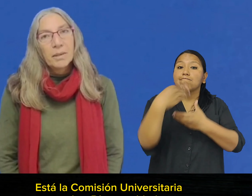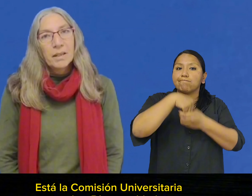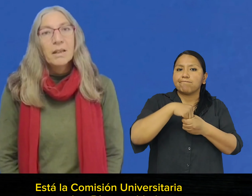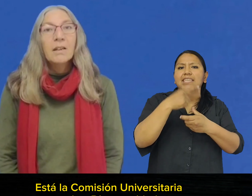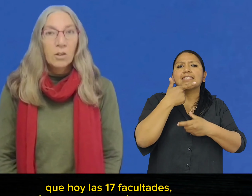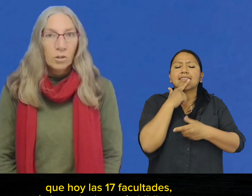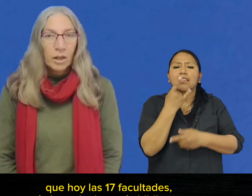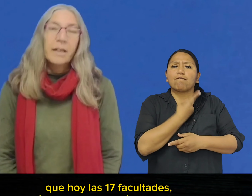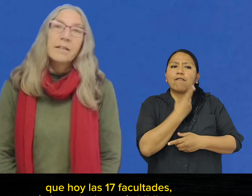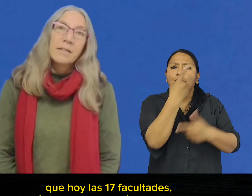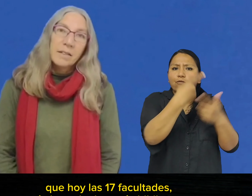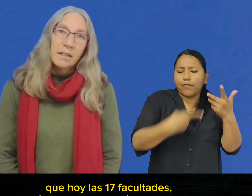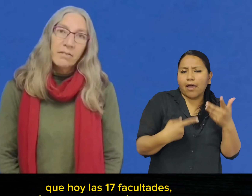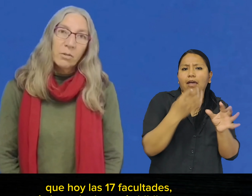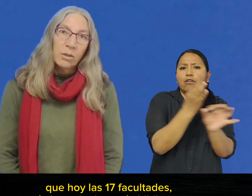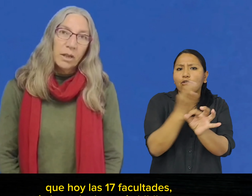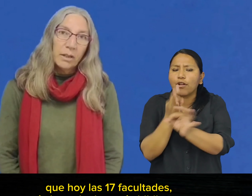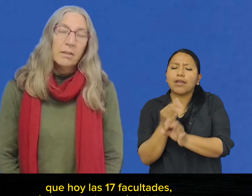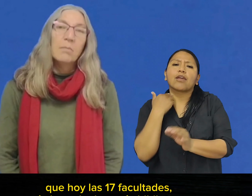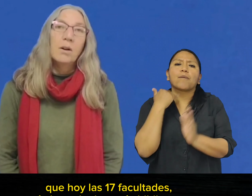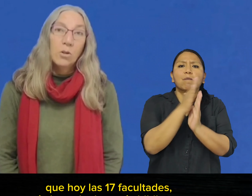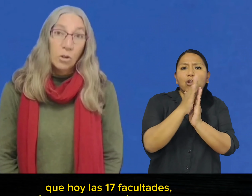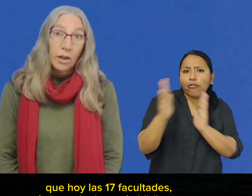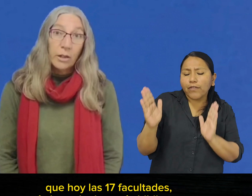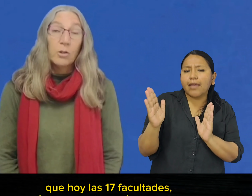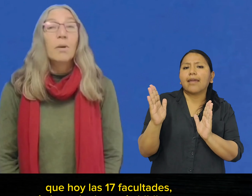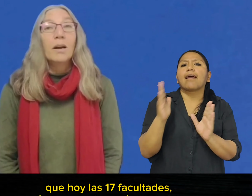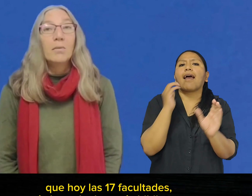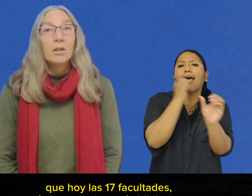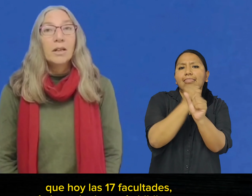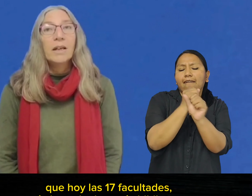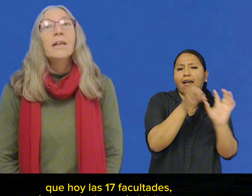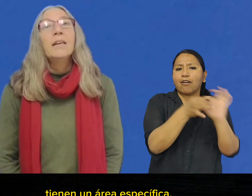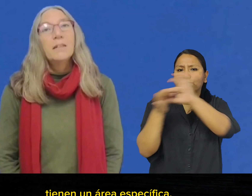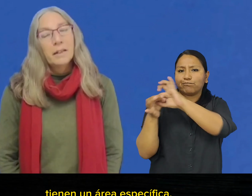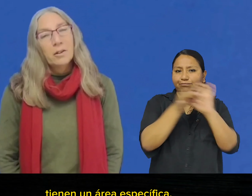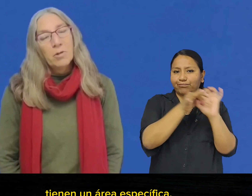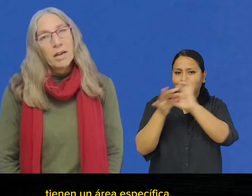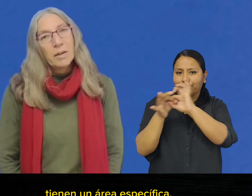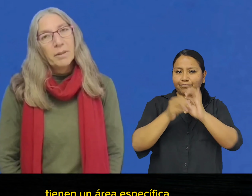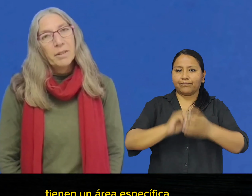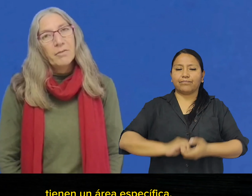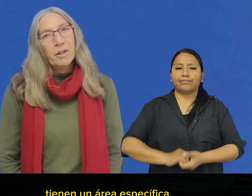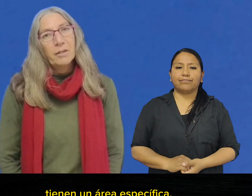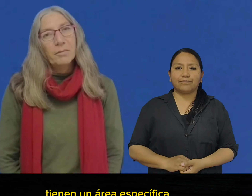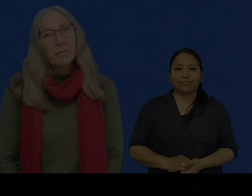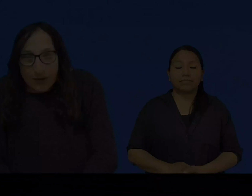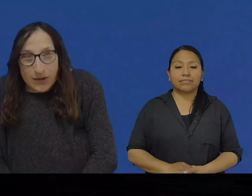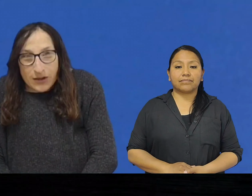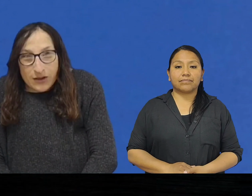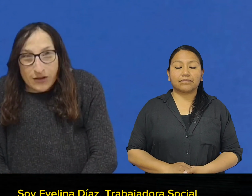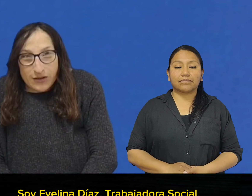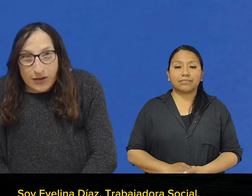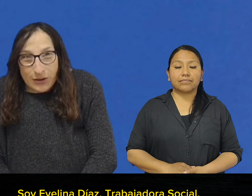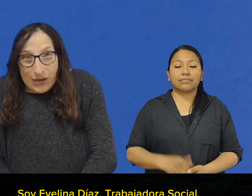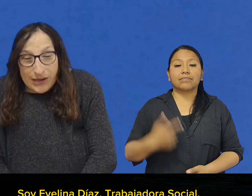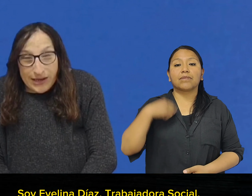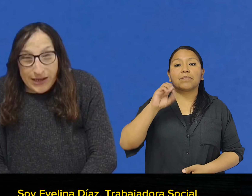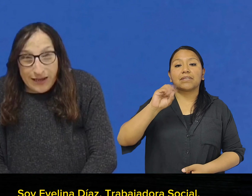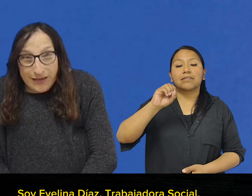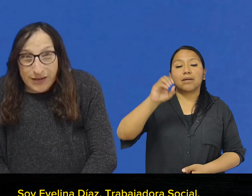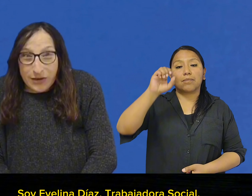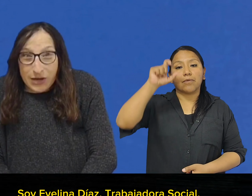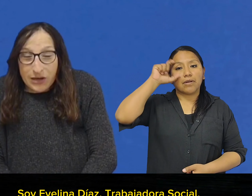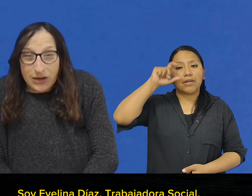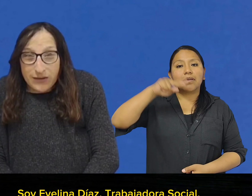sobre Discapacidad, que hoy las 17 facultades, más los colegios, más la biblioteca, tienen un área específica. Soy Evelina